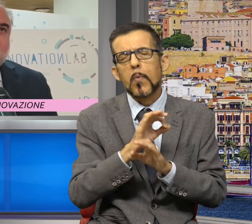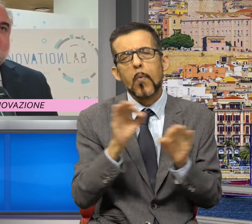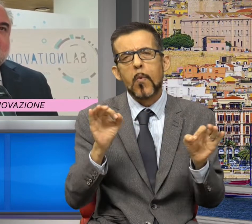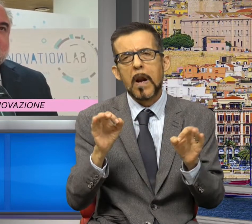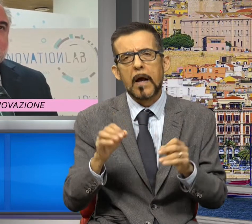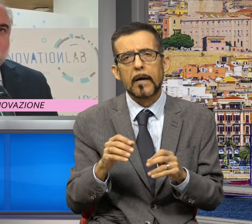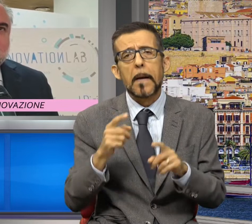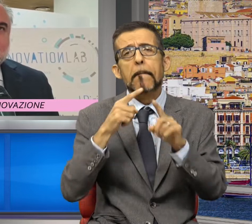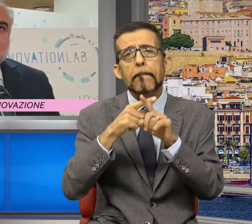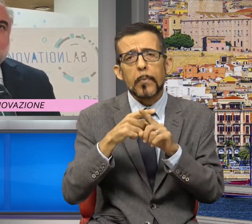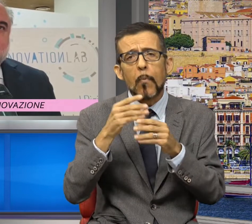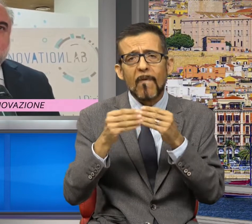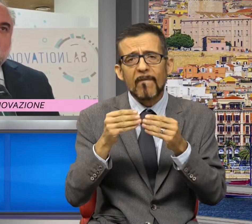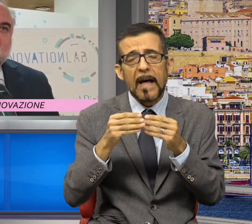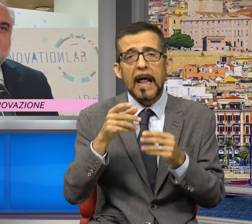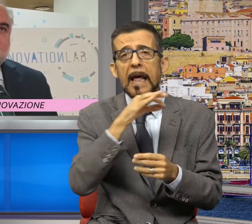farà economia.